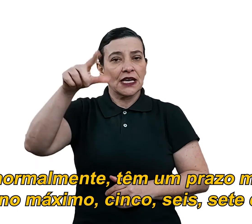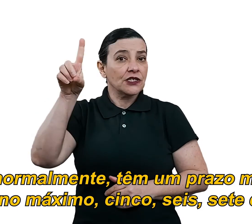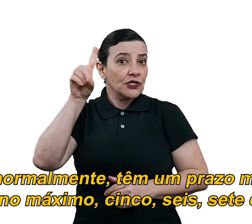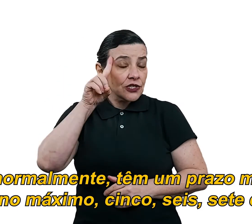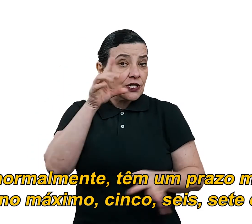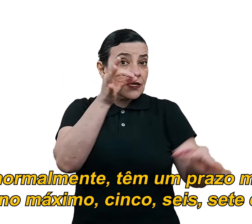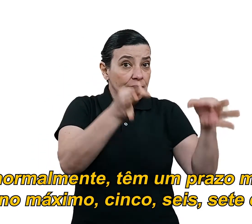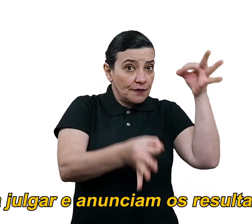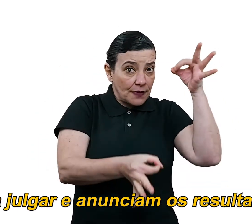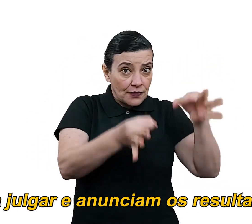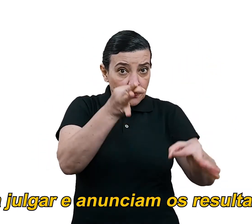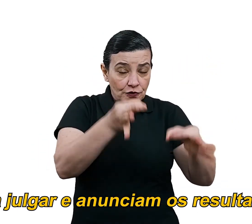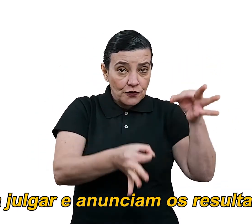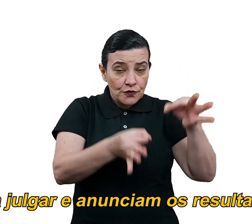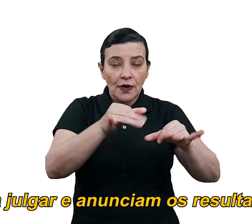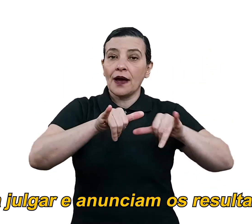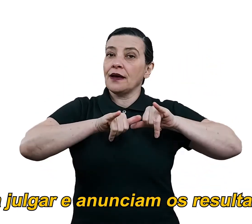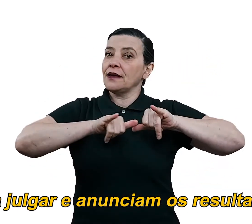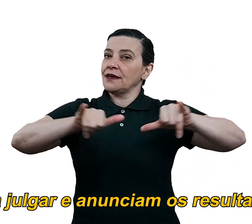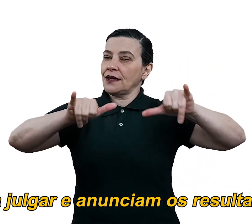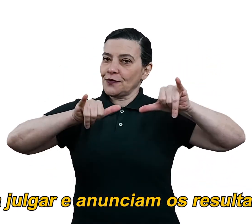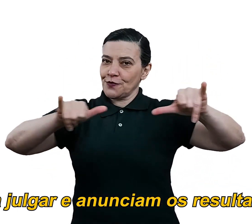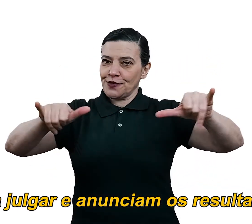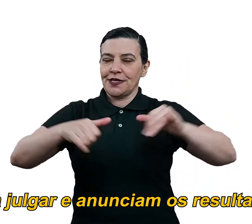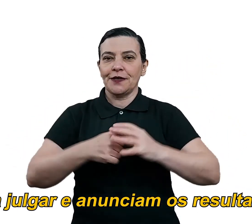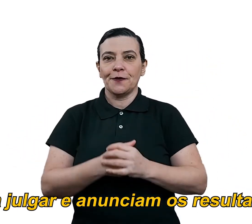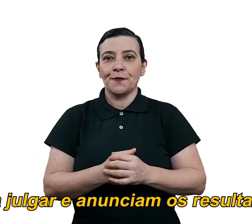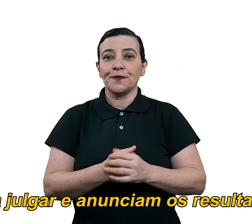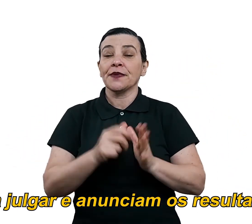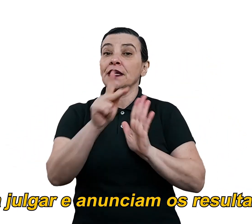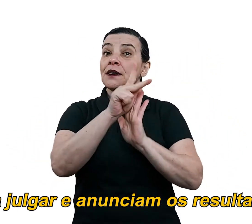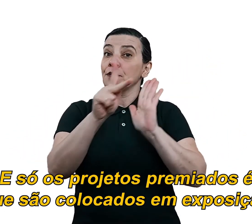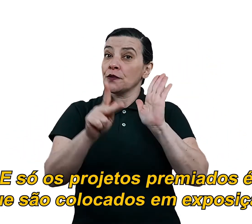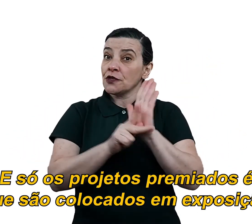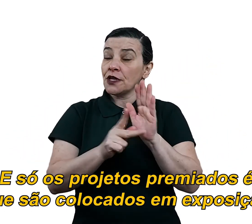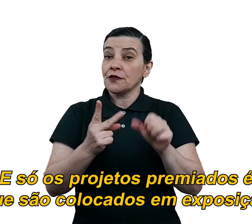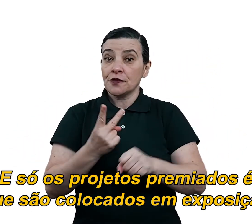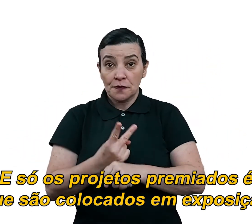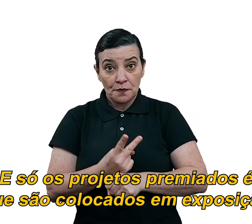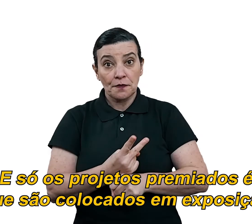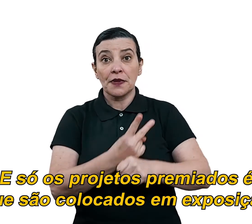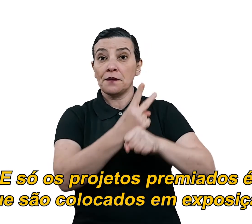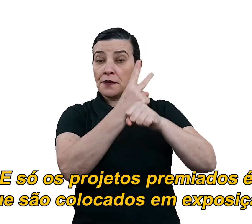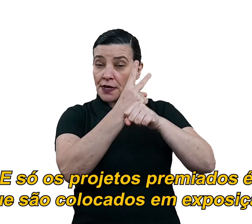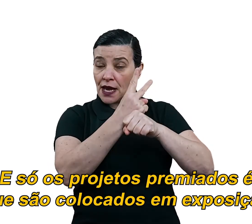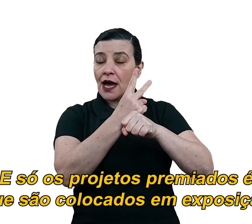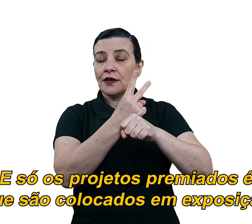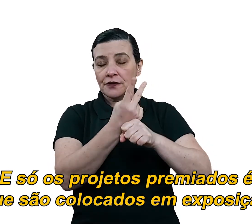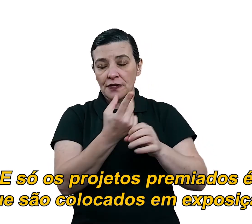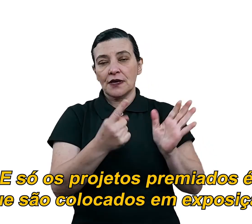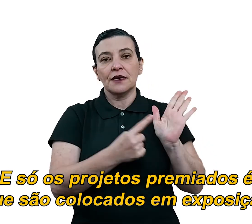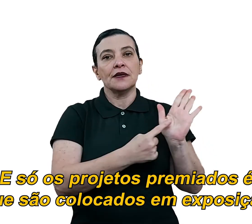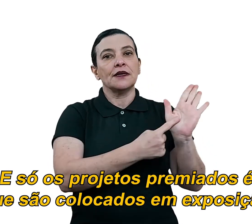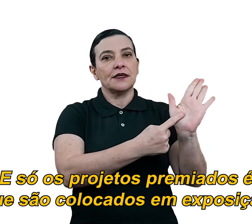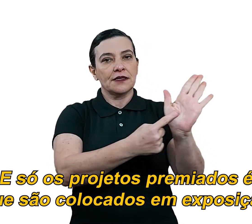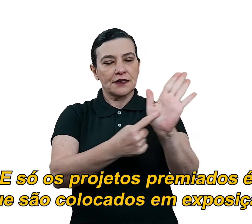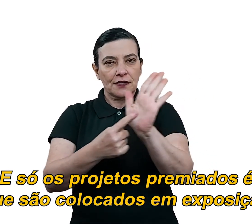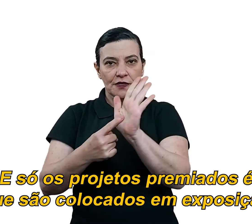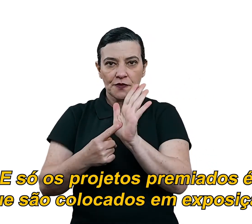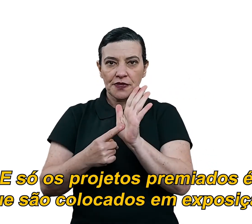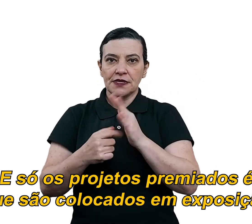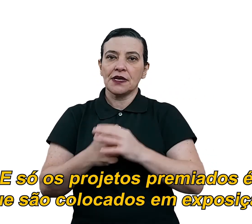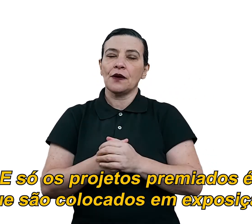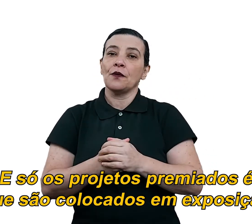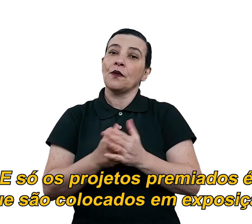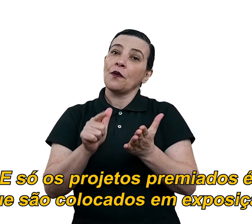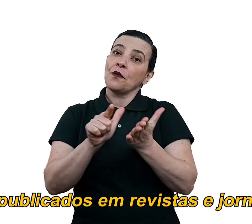máximo, 5, 6, 7 dias para julgar e anunciam os resultados. E só os projetos premiados é que são